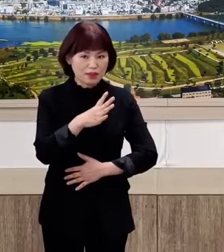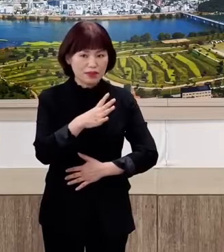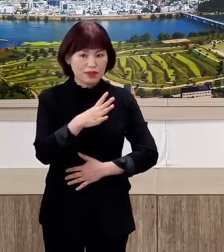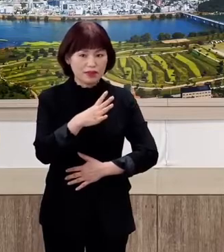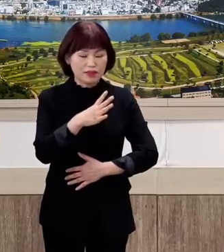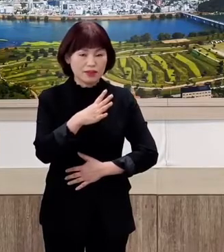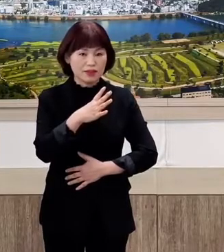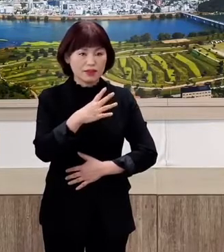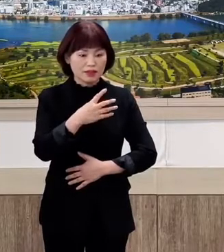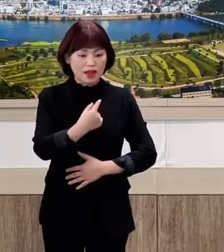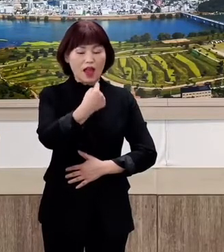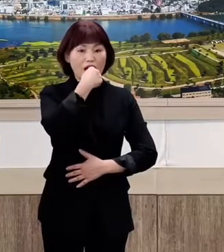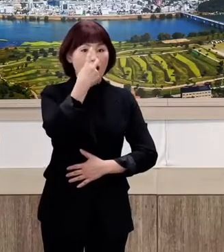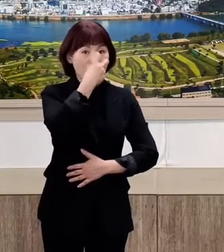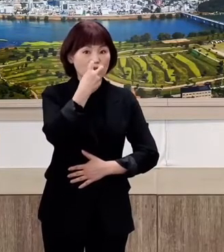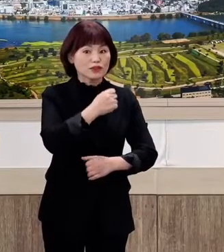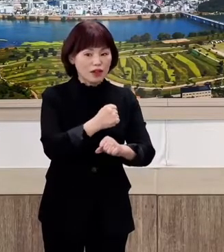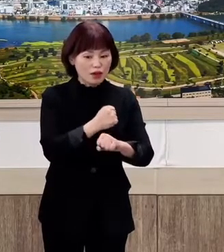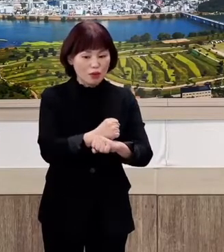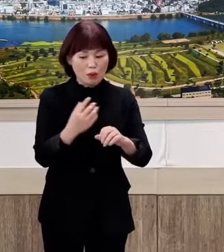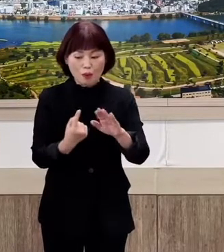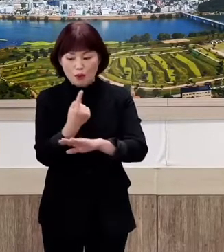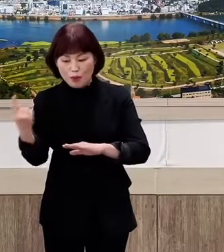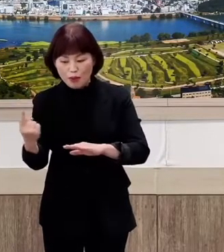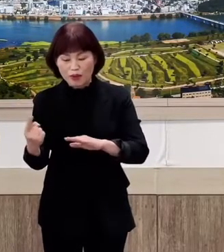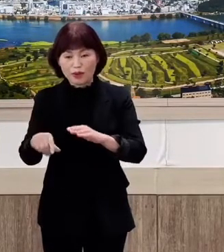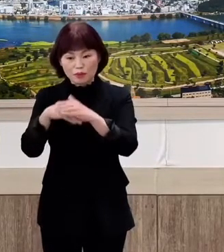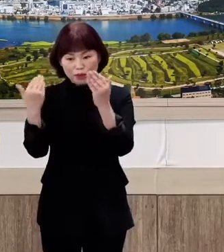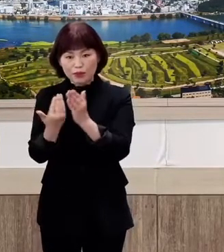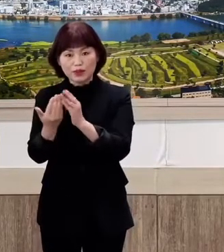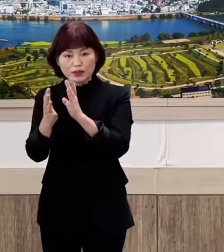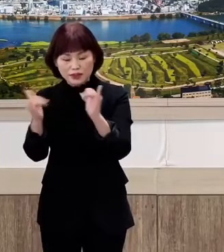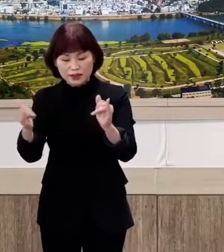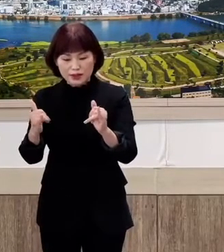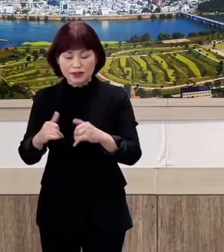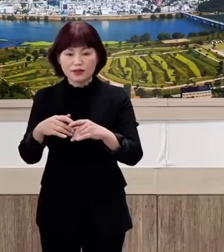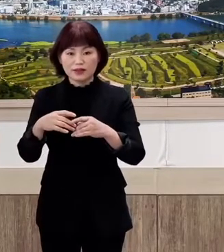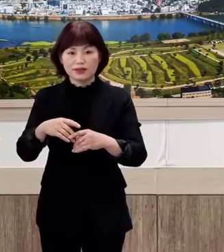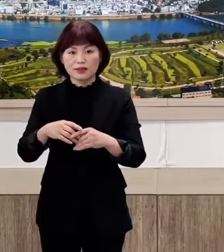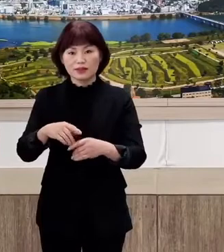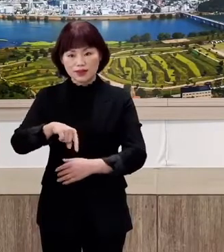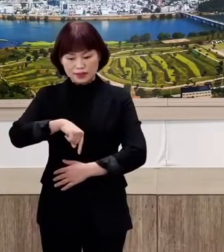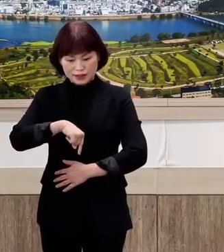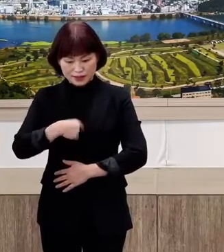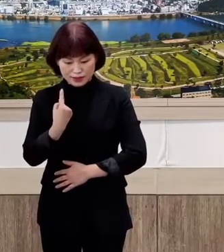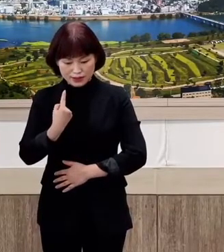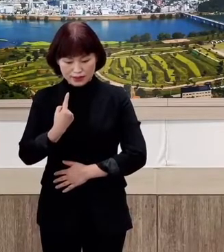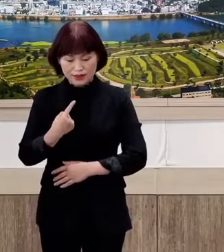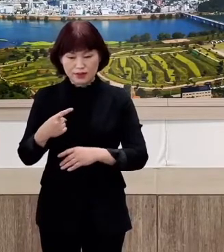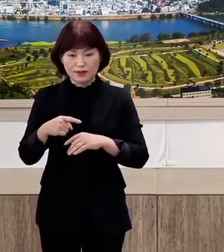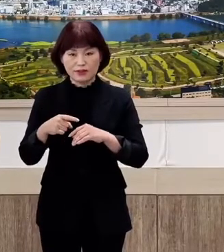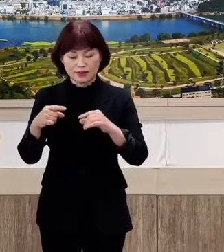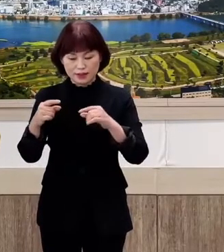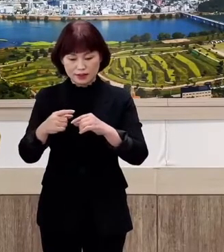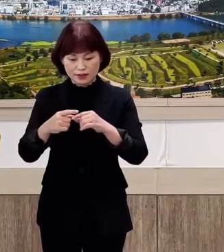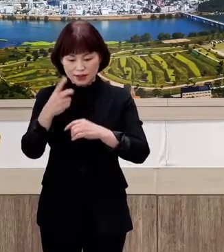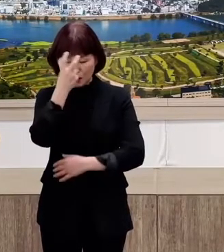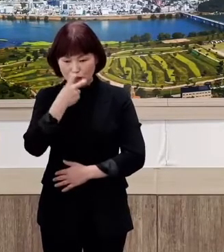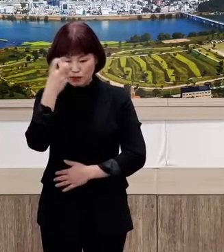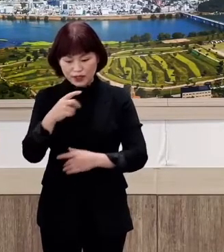국민은 신속 항원 검사나 자가 검사 키트에서 양성이 나왔을